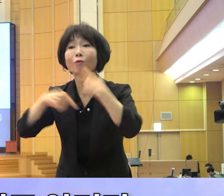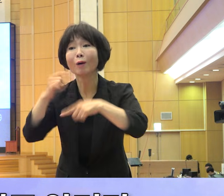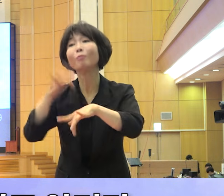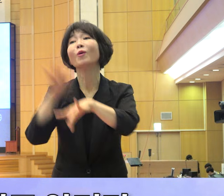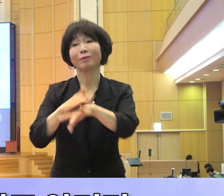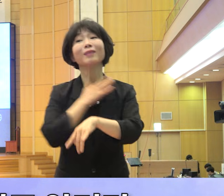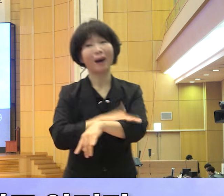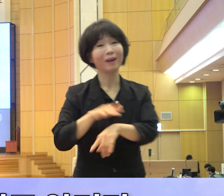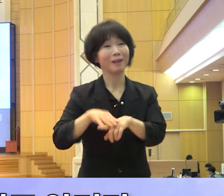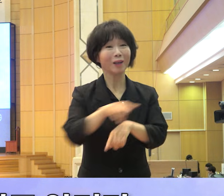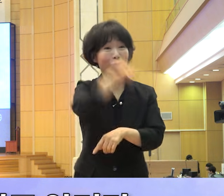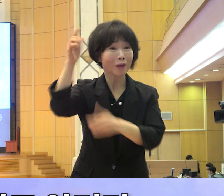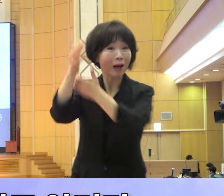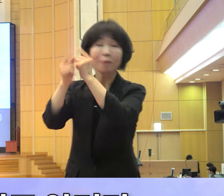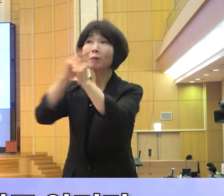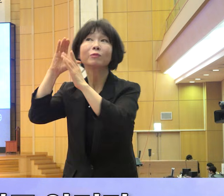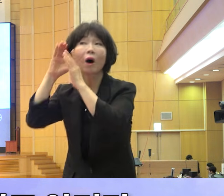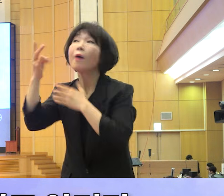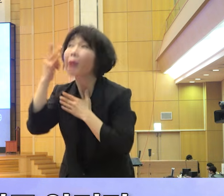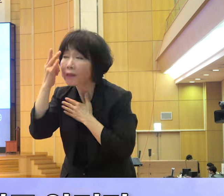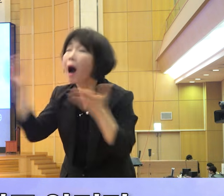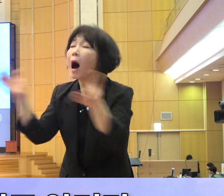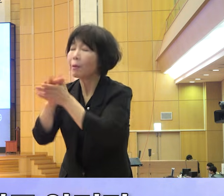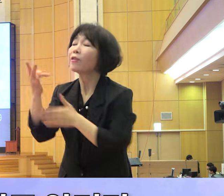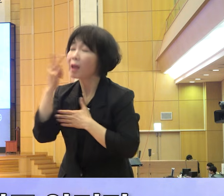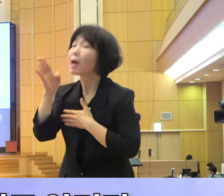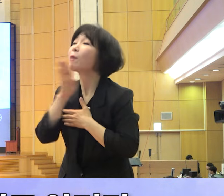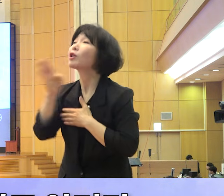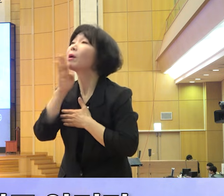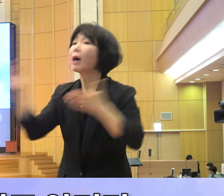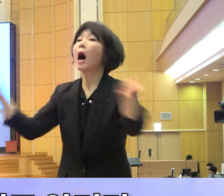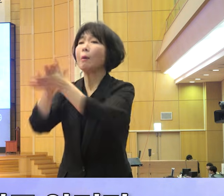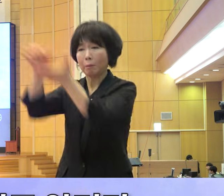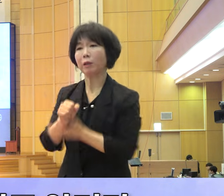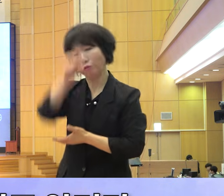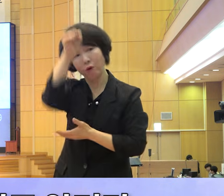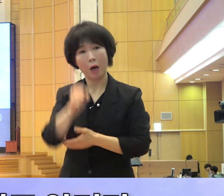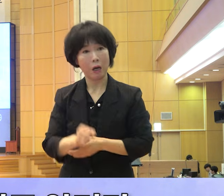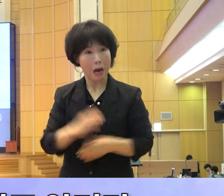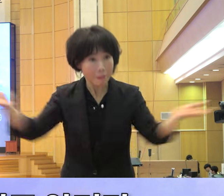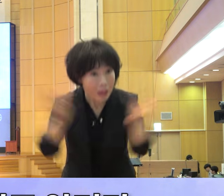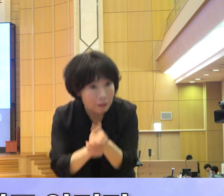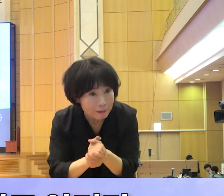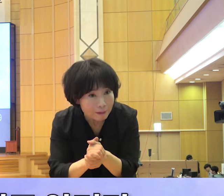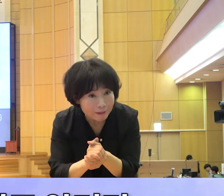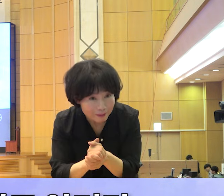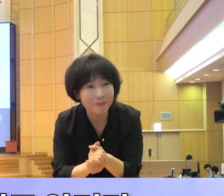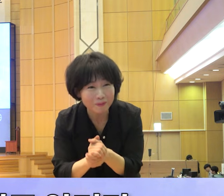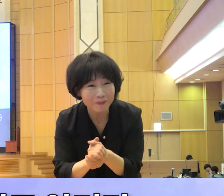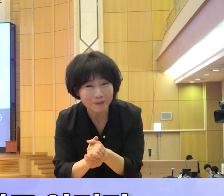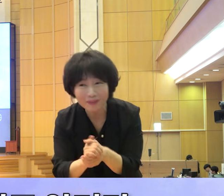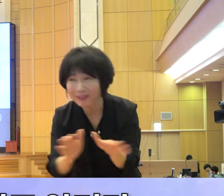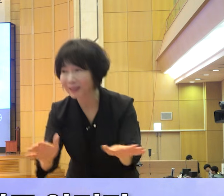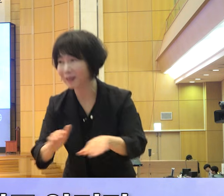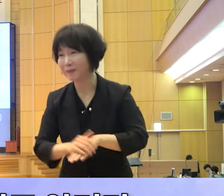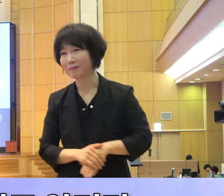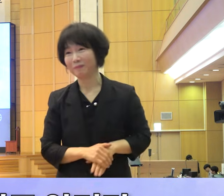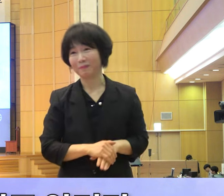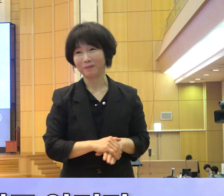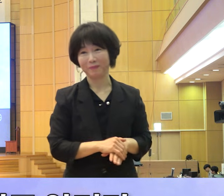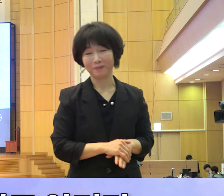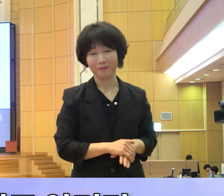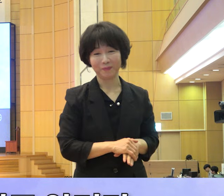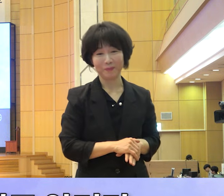주님 앞에는 그러면 아멘요, 아멘요 이래야 된단 말이야. 그래서 제가 지금까지 목회하면서 보면요,